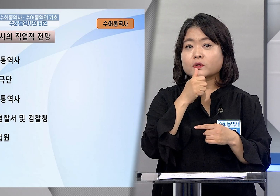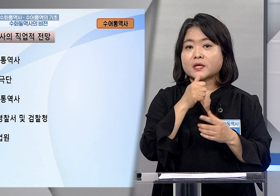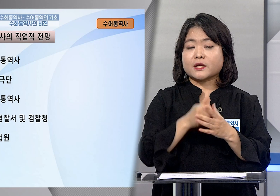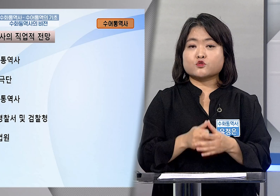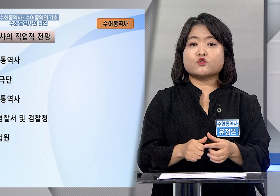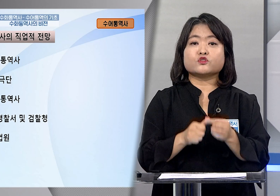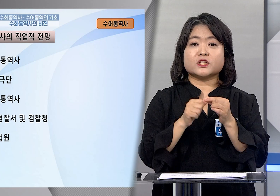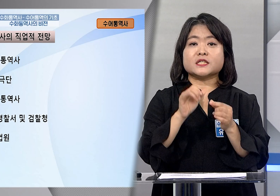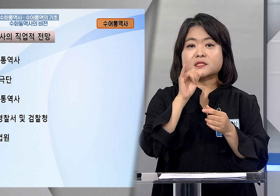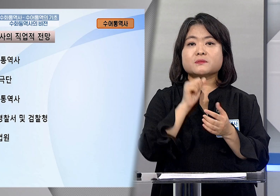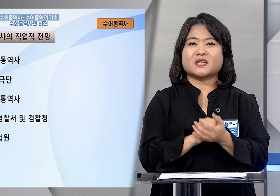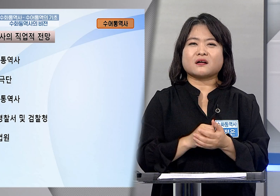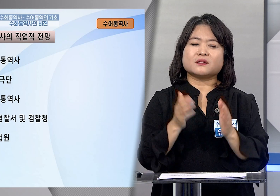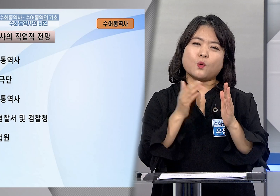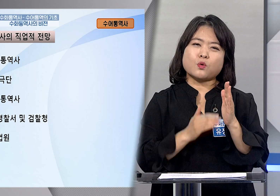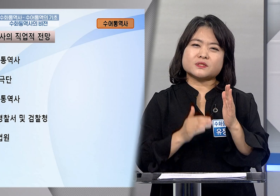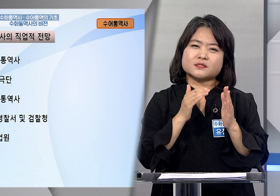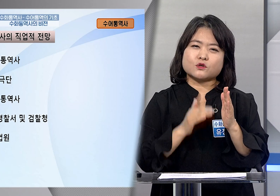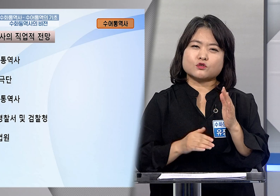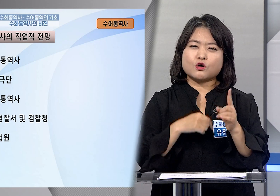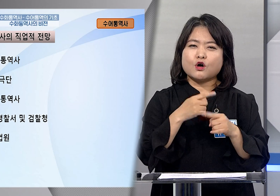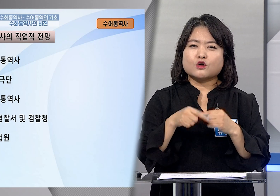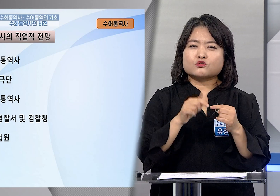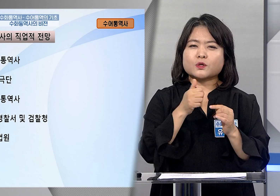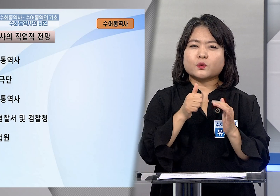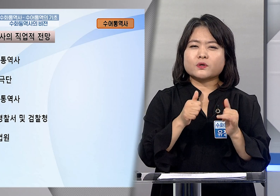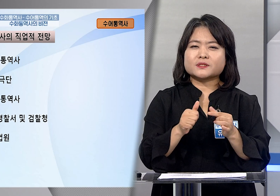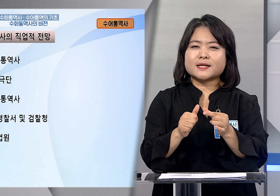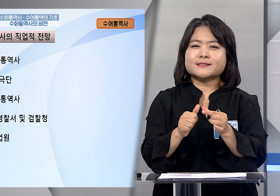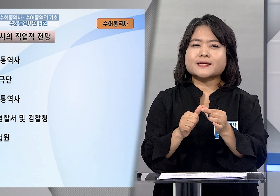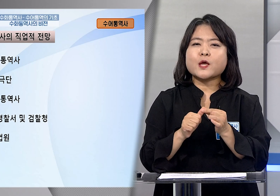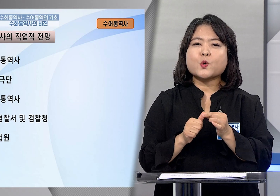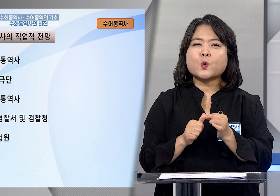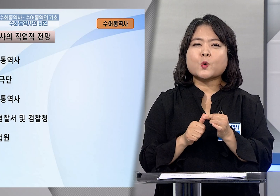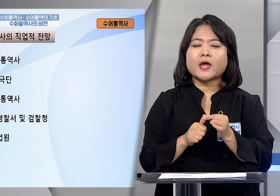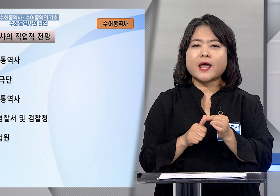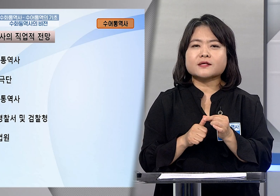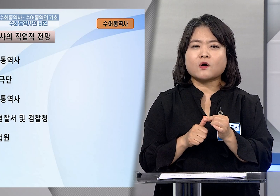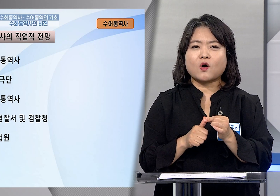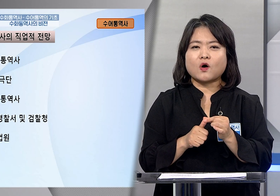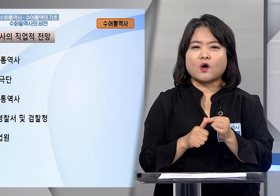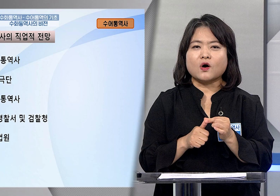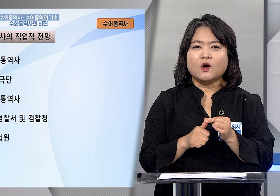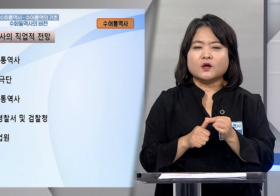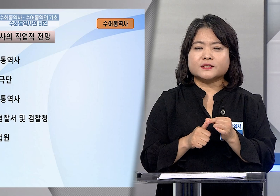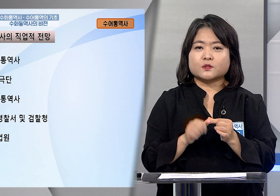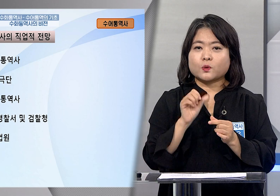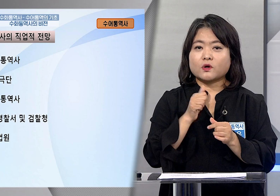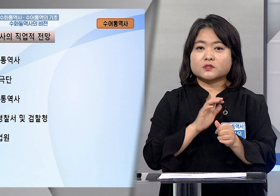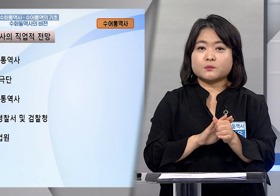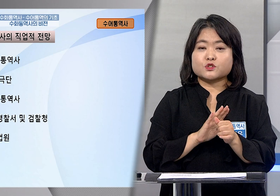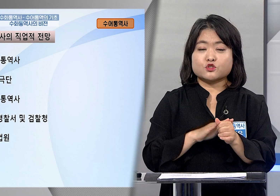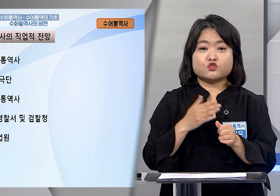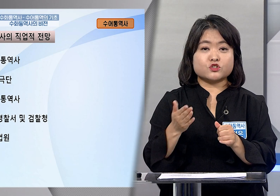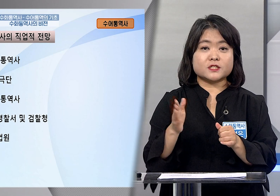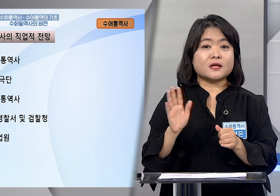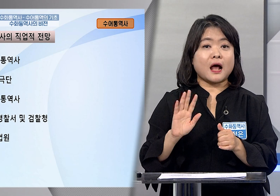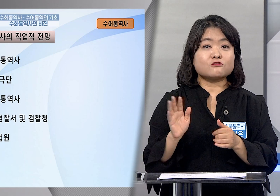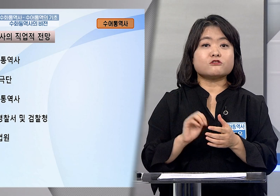통역사의 수요들이 있습니다. 근데 공식적으로 수화 통역사를 채용해서 이제 통역 서비스를 주지는